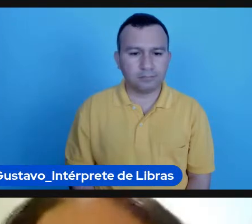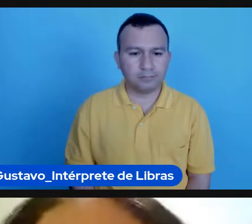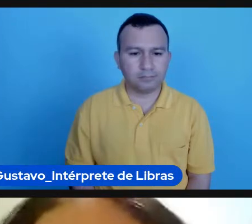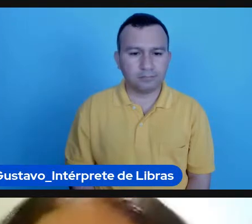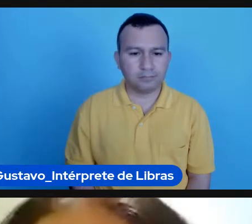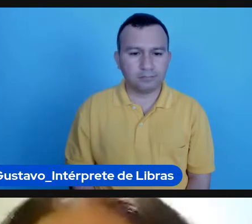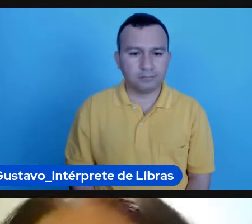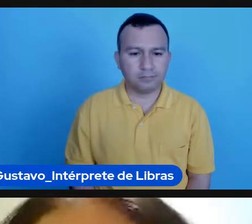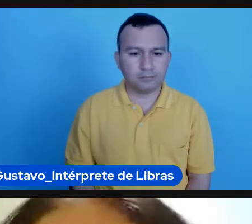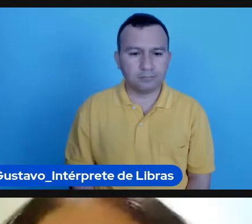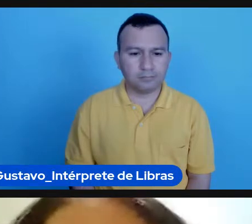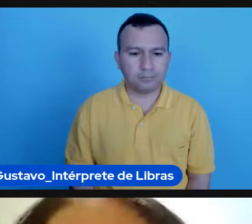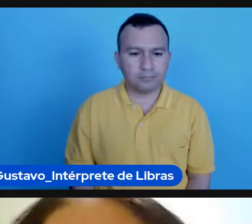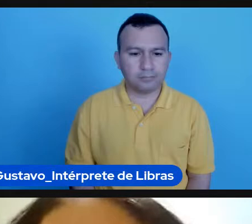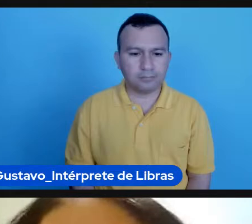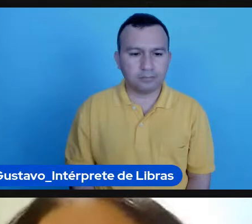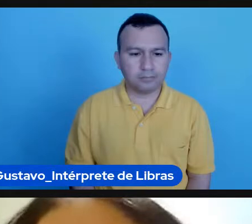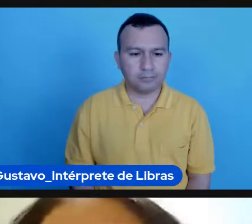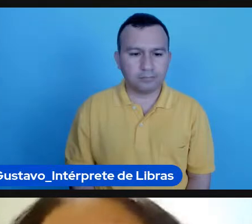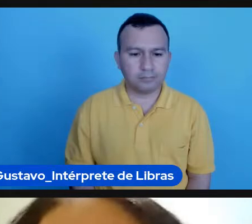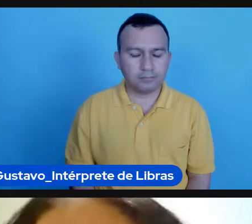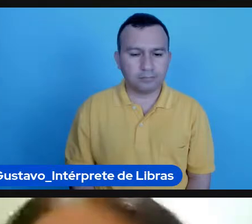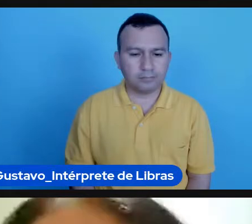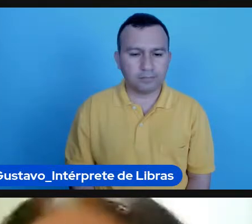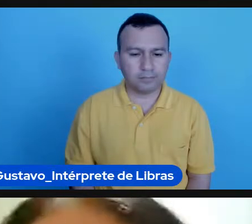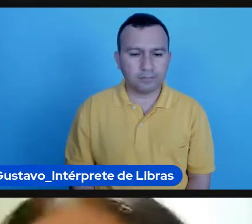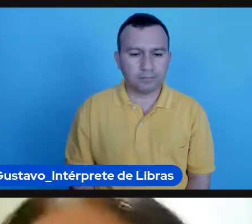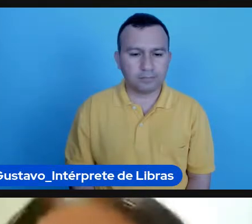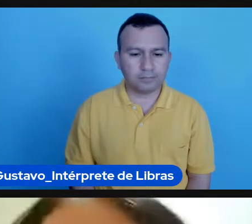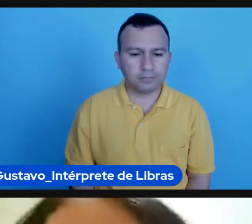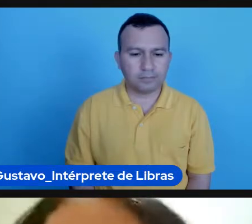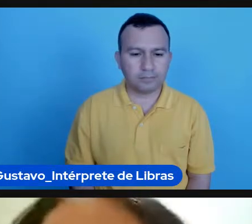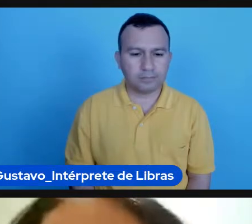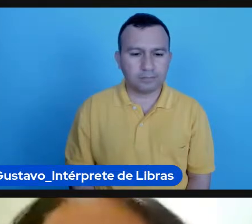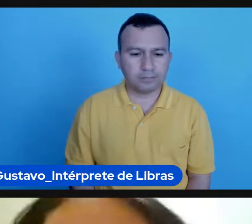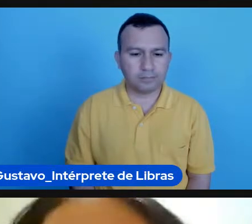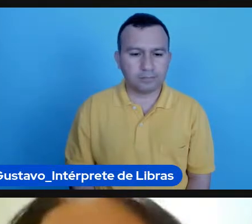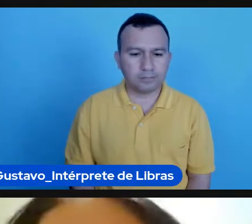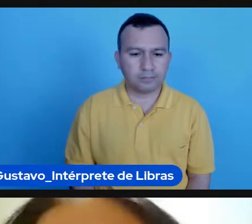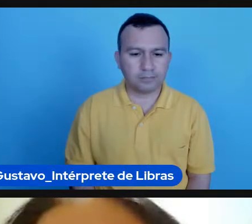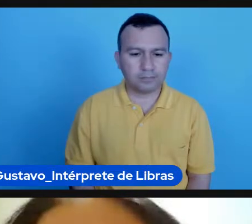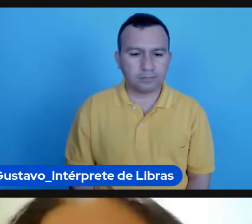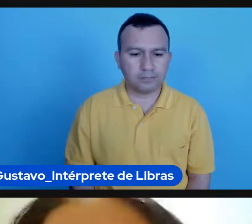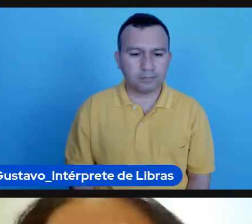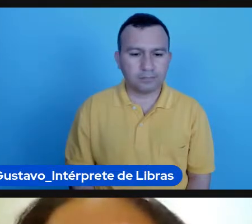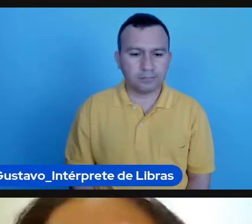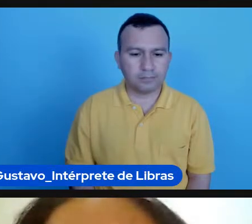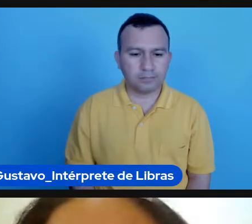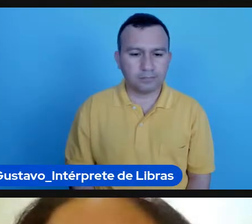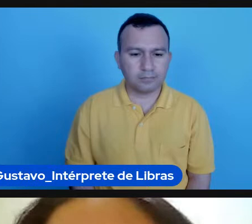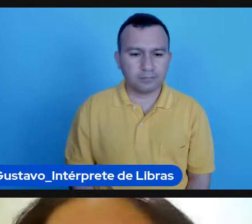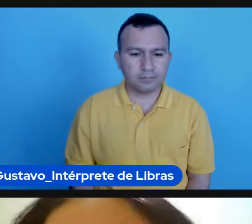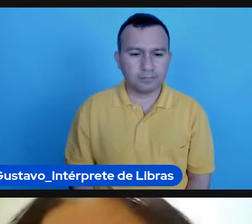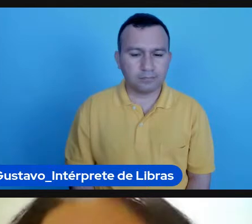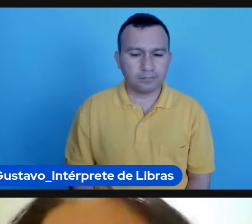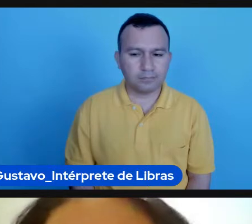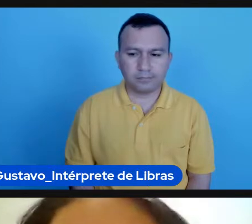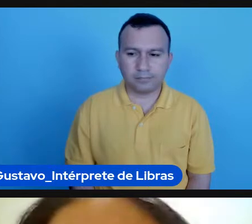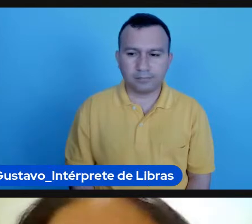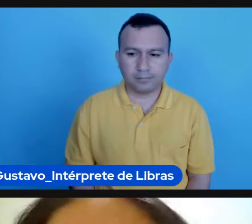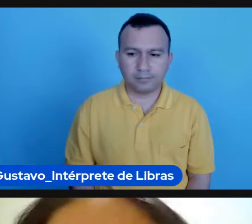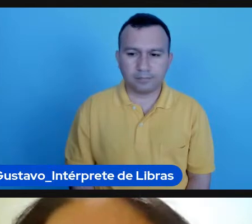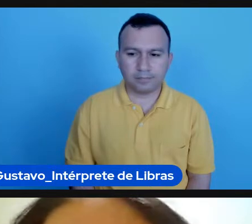sobre isso no momento da formação. Então, alguns conceitos, eles são difíceis